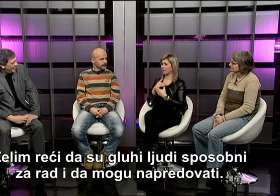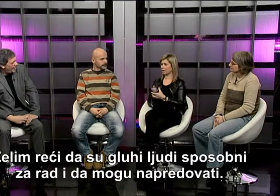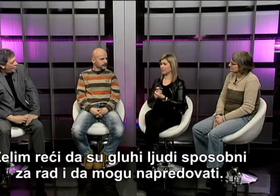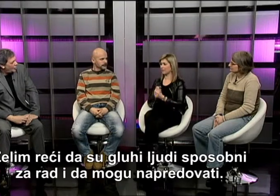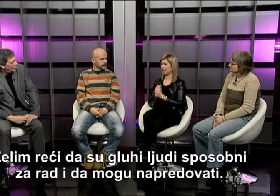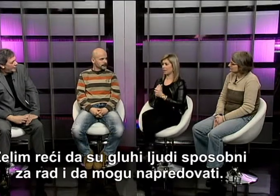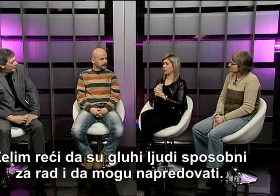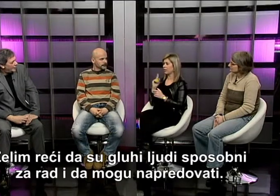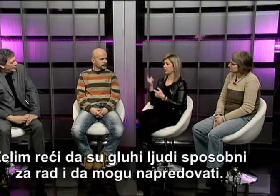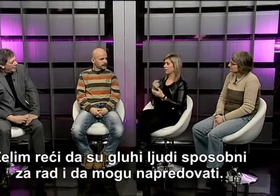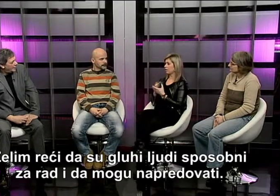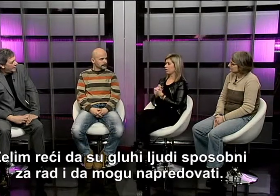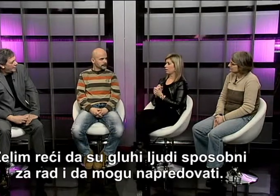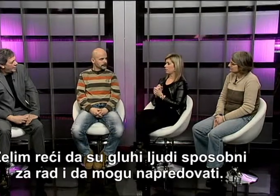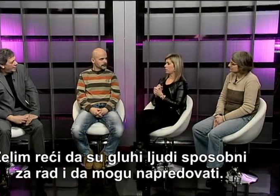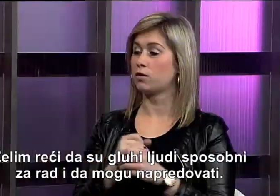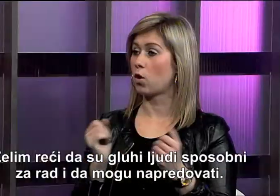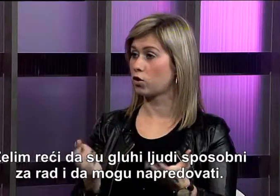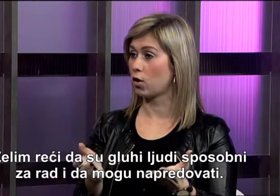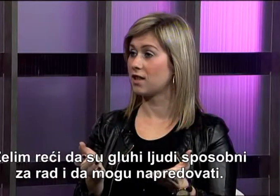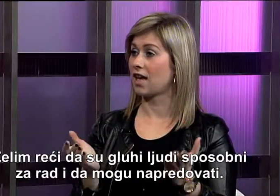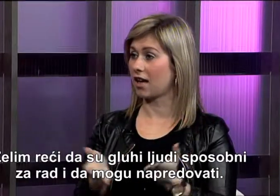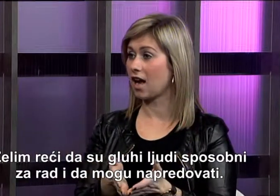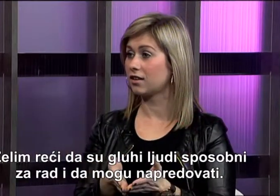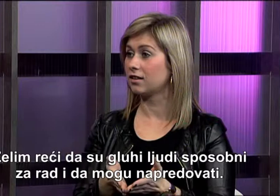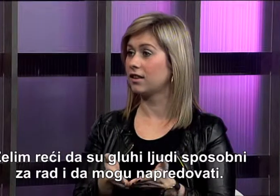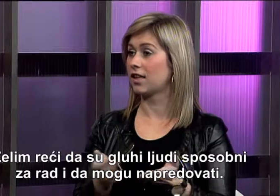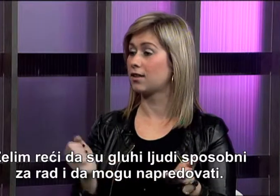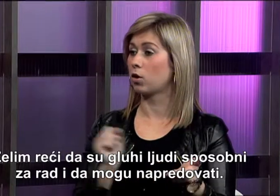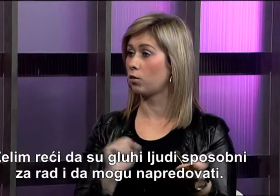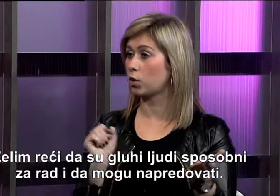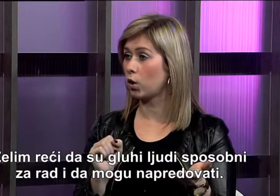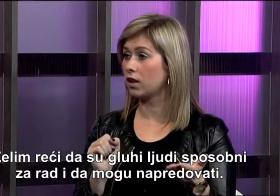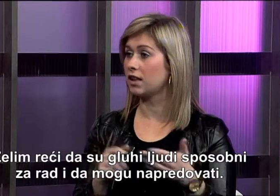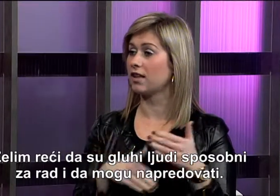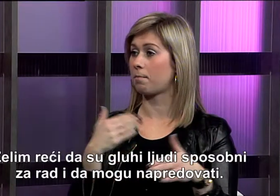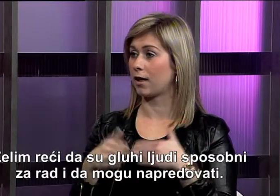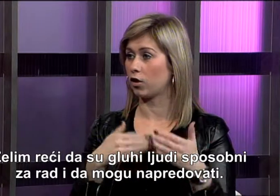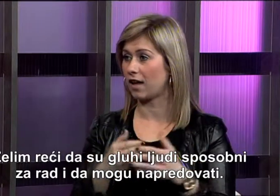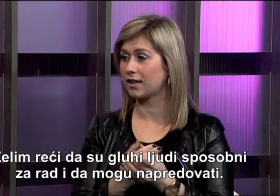Želim reći da ljudi su sposobni da rade i da se mogu potruditi i